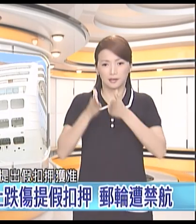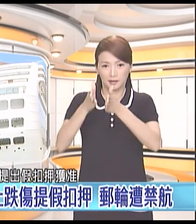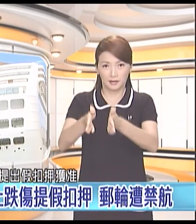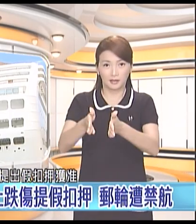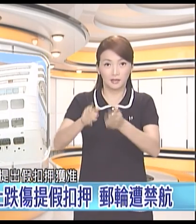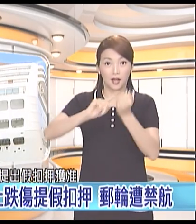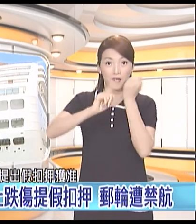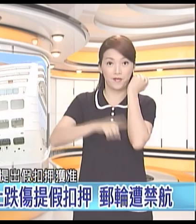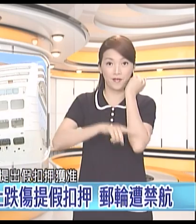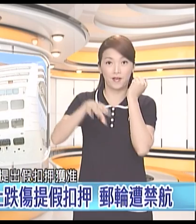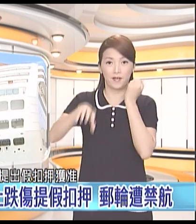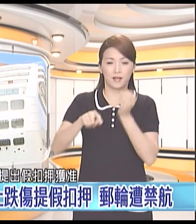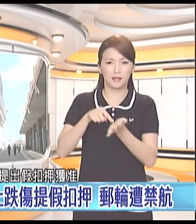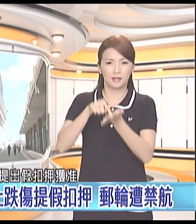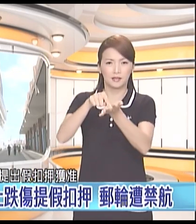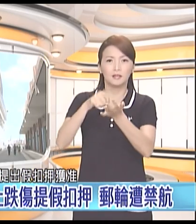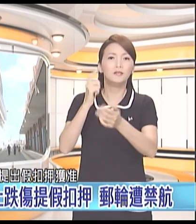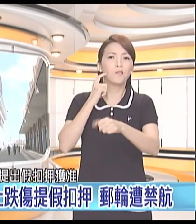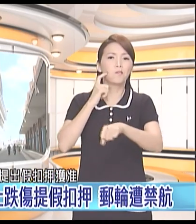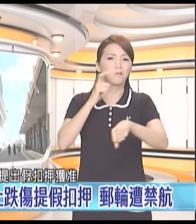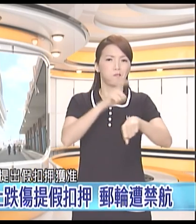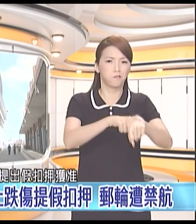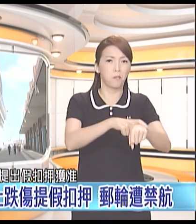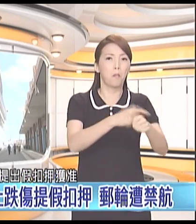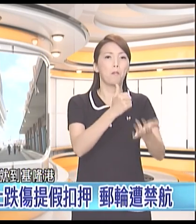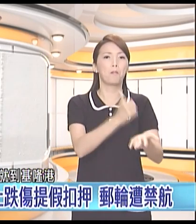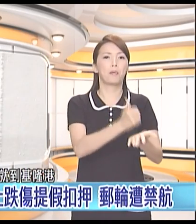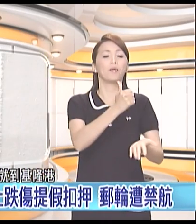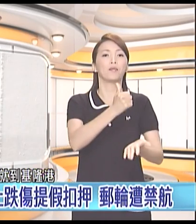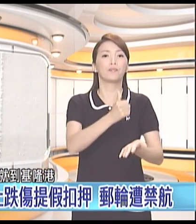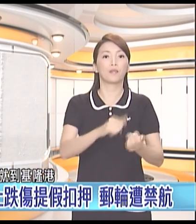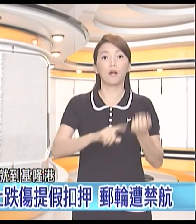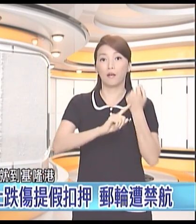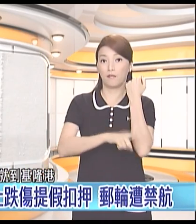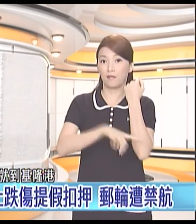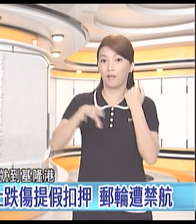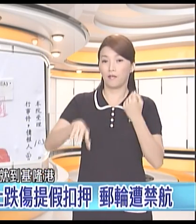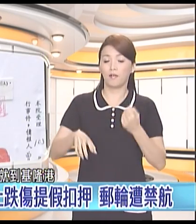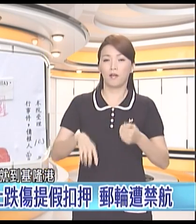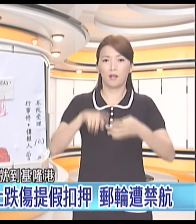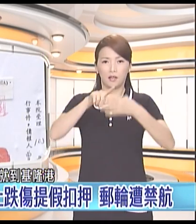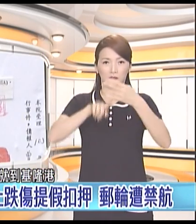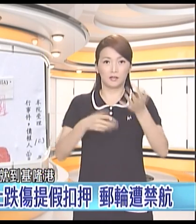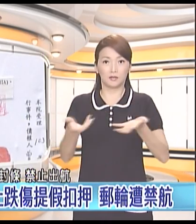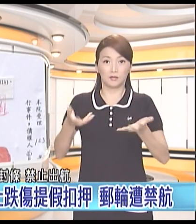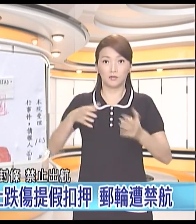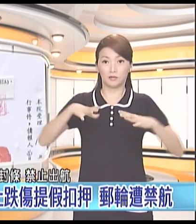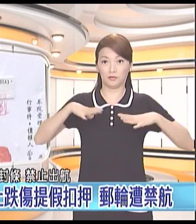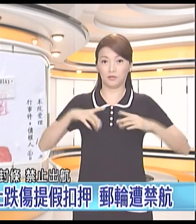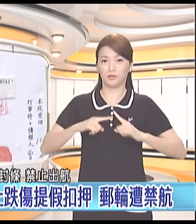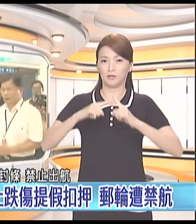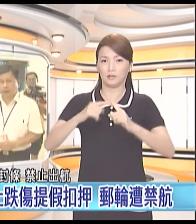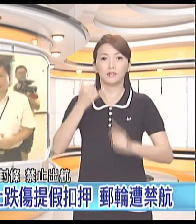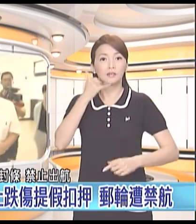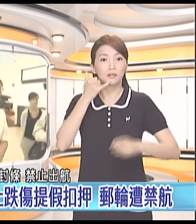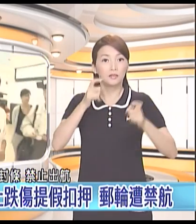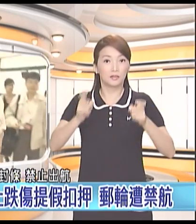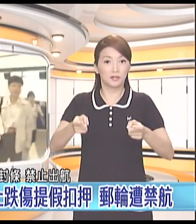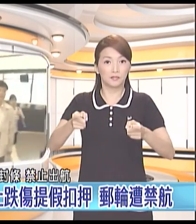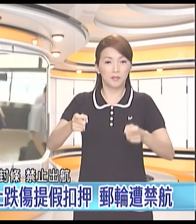向法院提出假扣押获准。法院事务官就到基隆港把邮轮贴上封